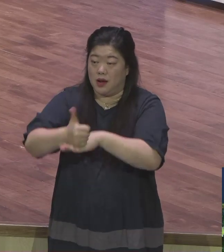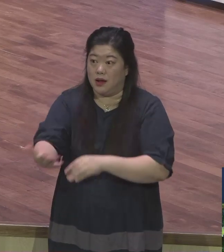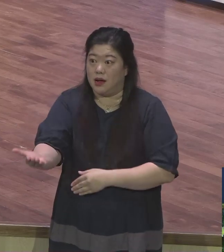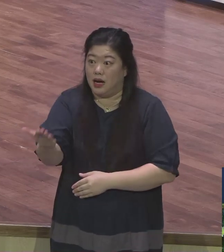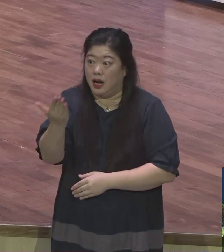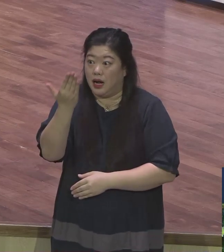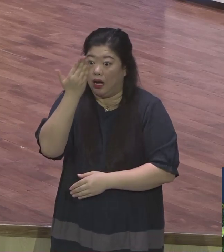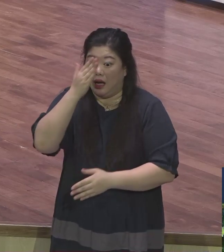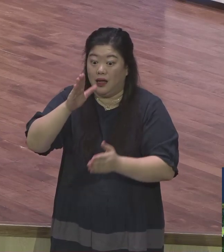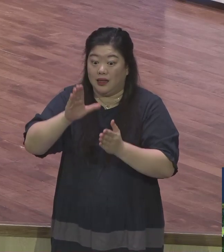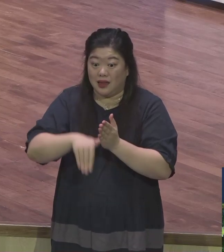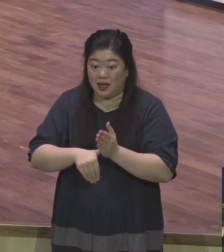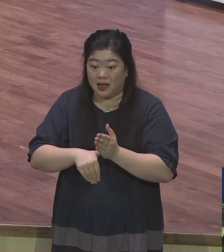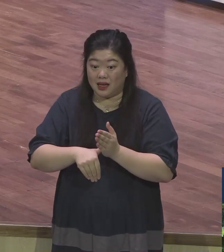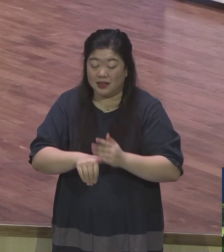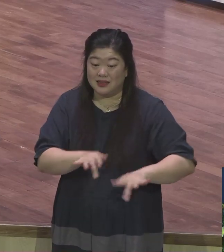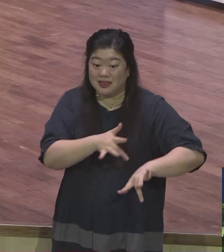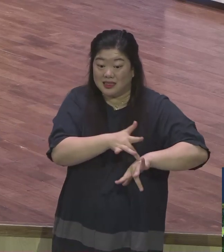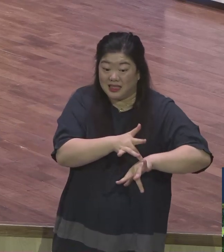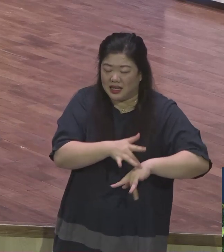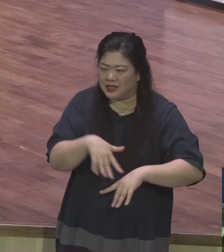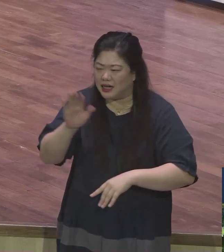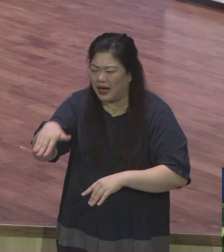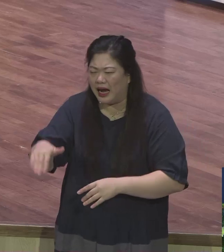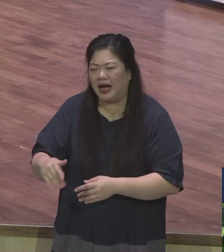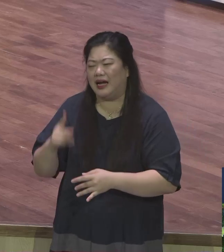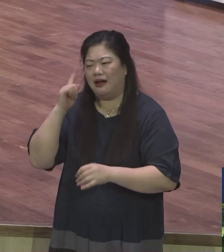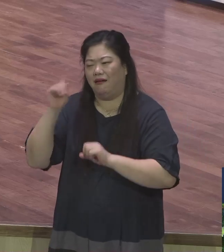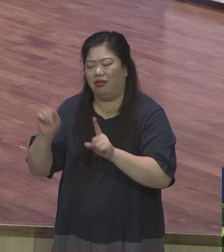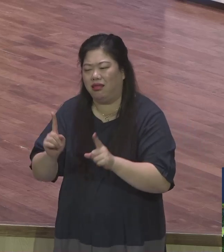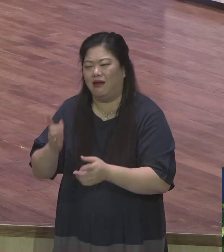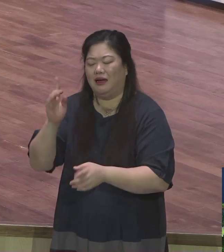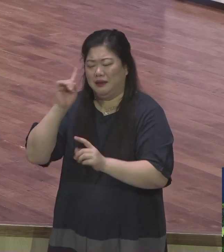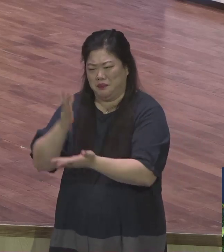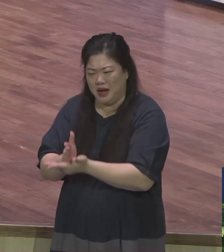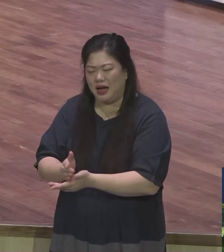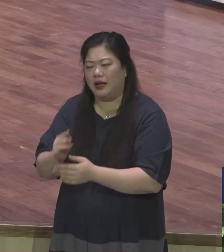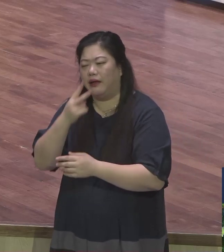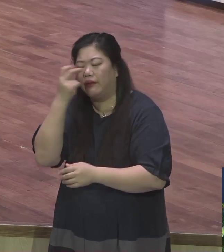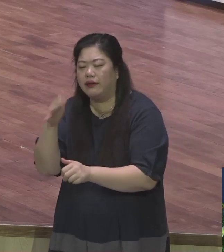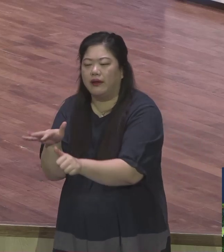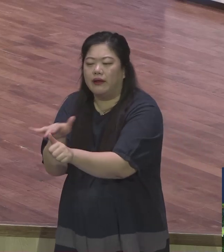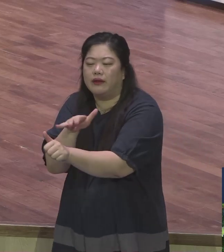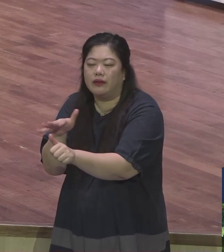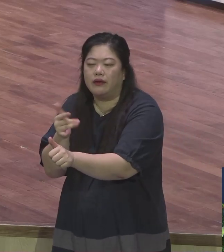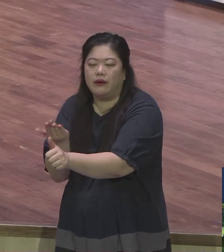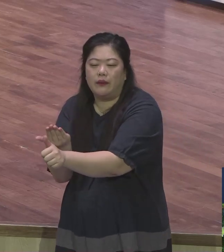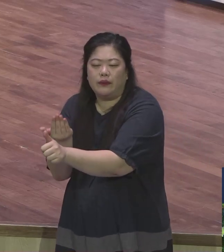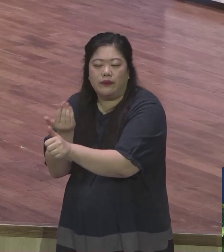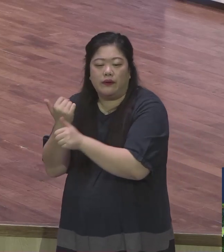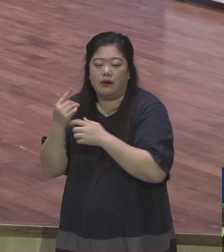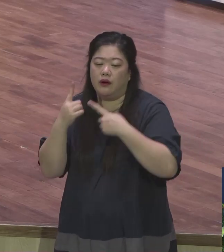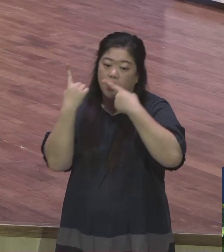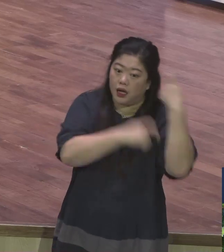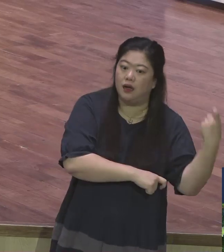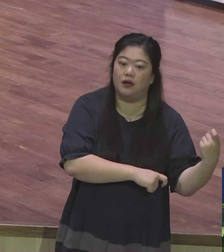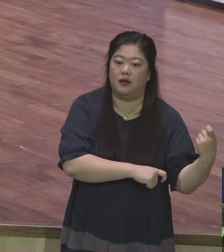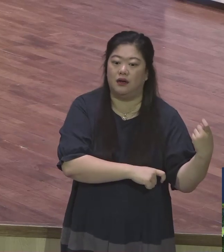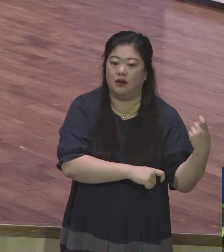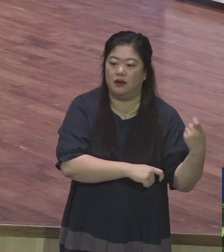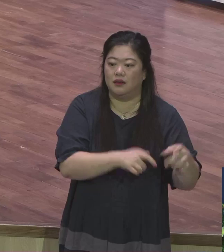영적으로 잠들게 만드는 유혹거리가 많이 있다. 특별히 이 허간문화를 이용해서 사단은 우리를